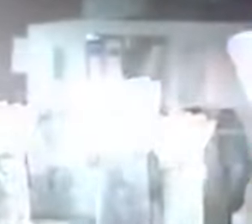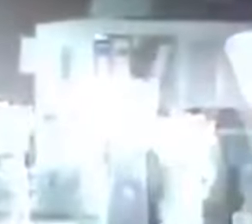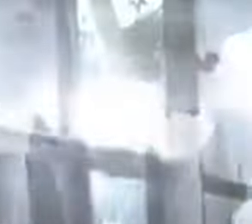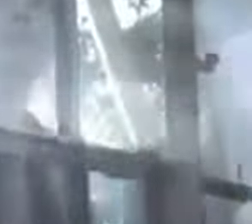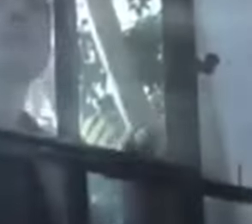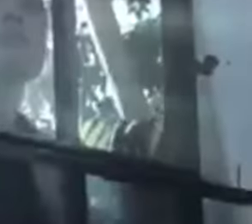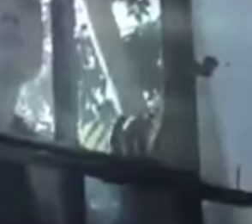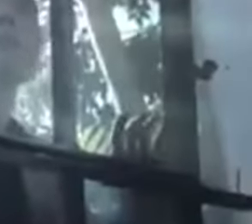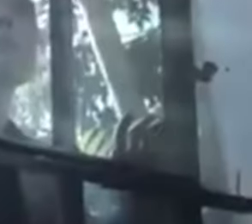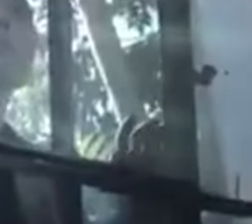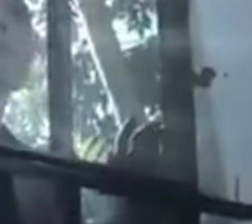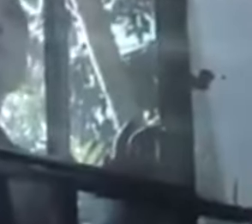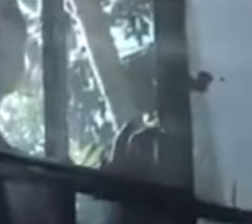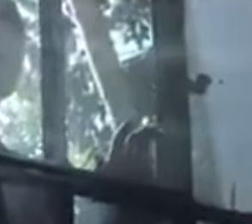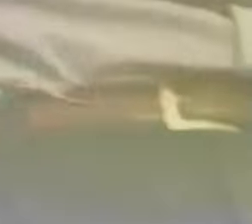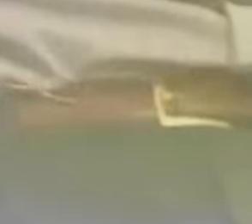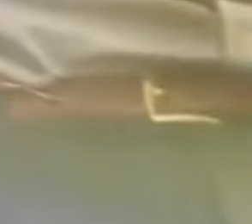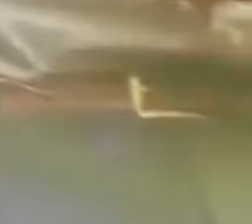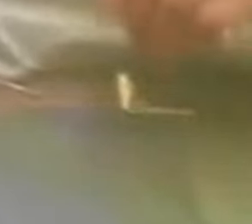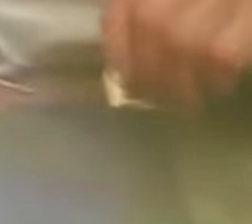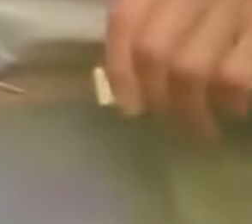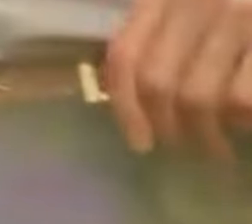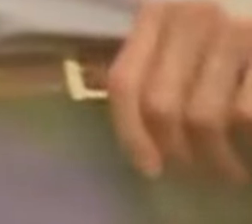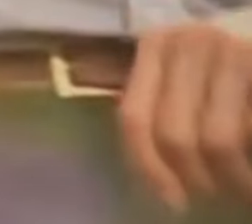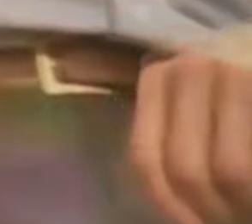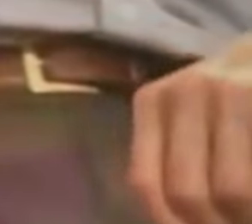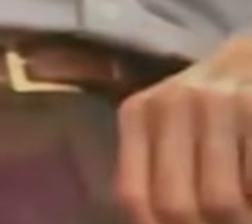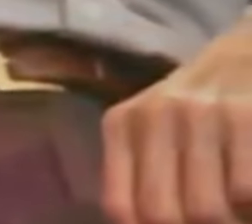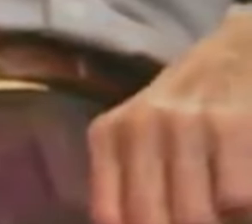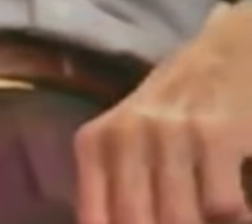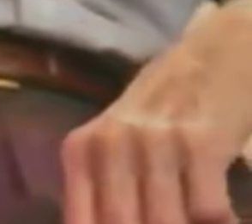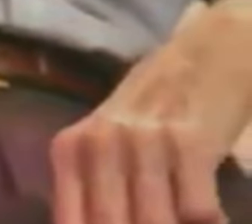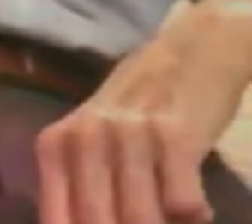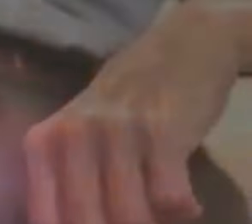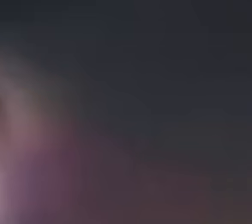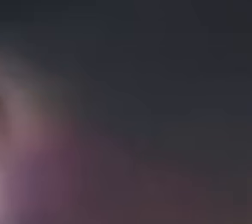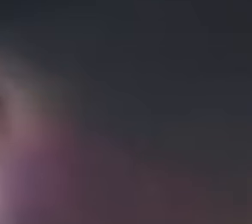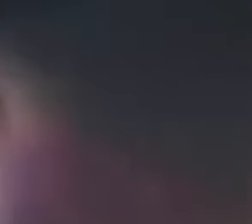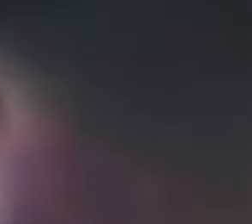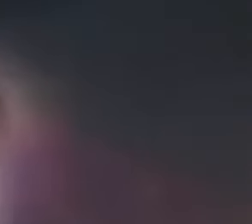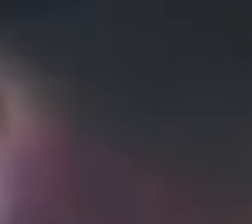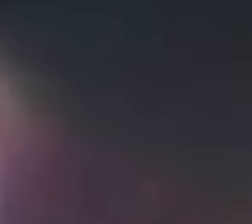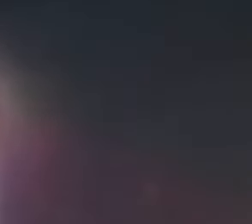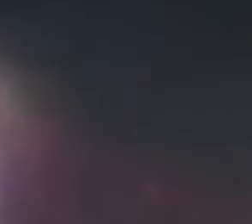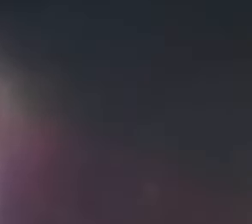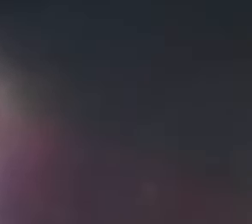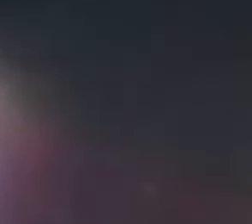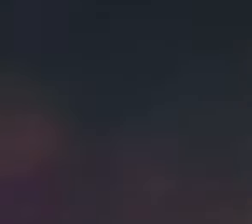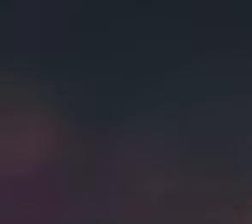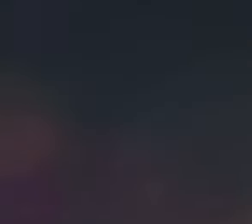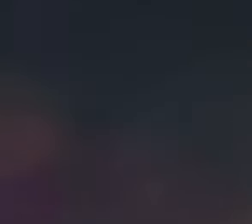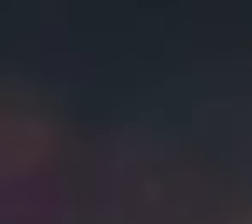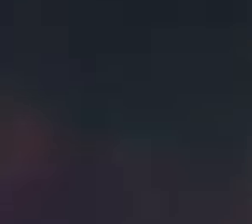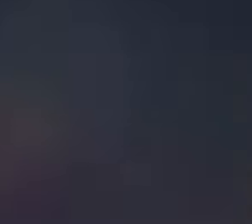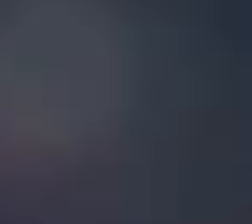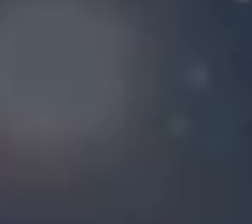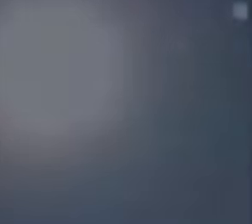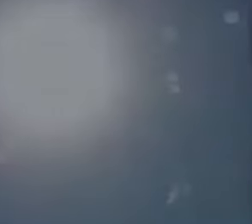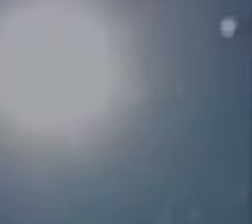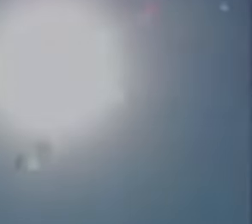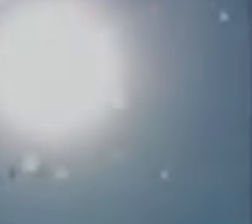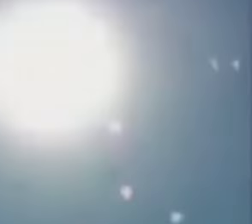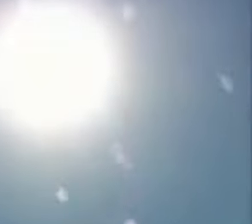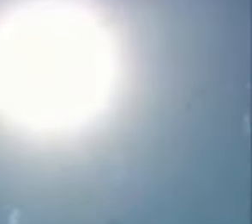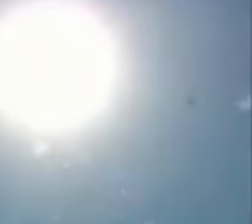Esteja preparado para o acerto final com você mesmo. Esteja pronto para se olhar no espelho e dizer: